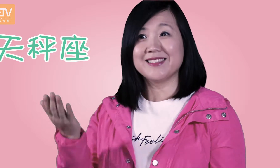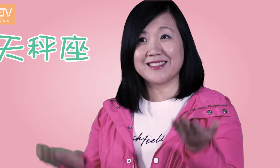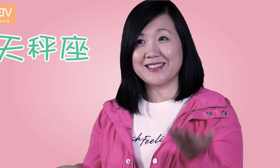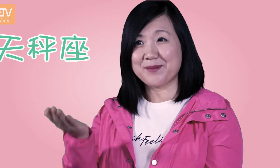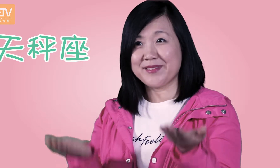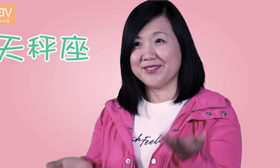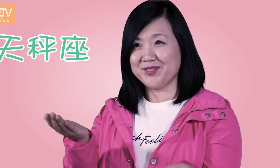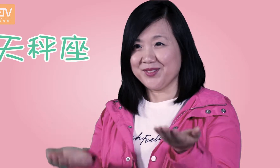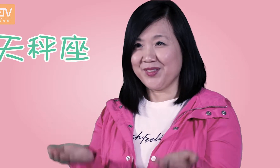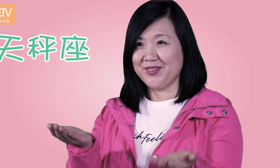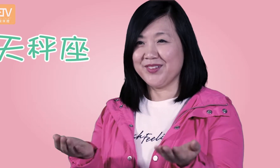天秤座，